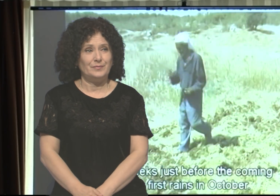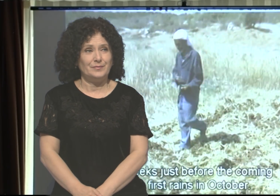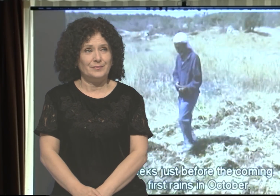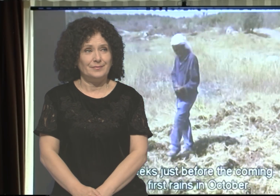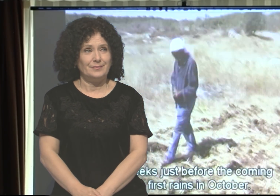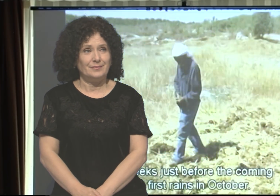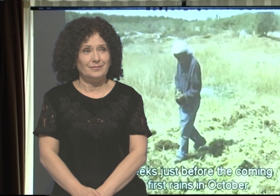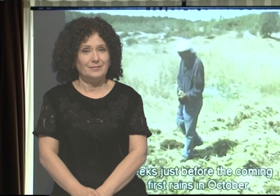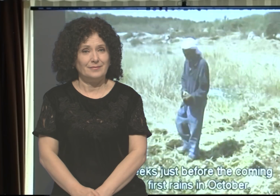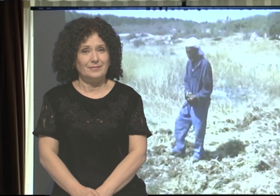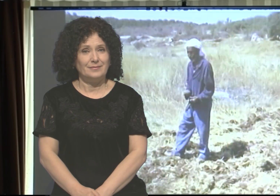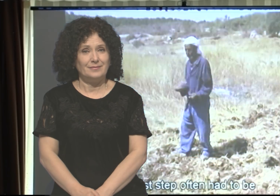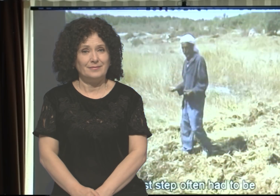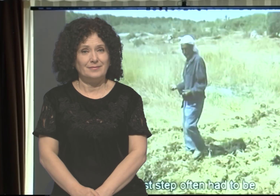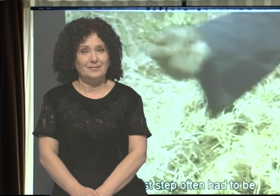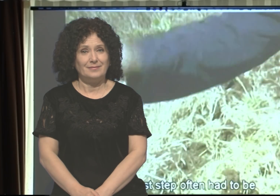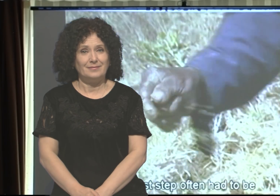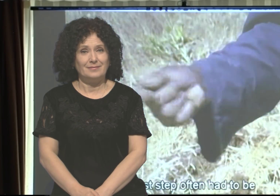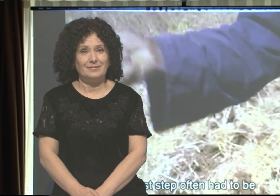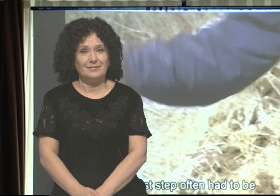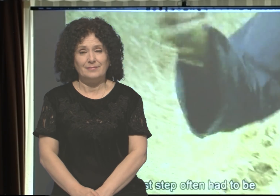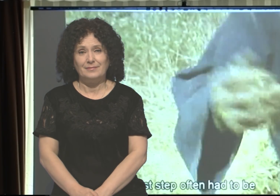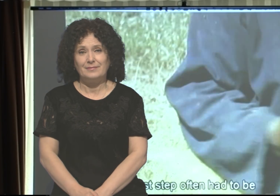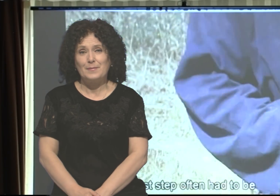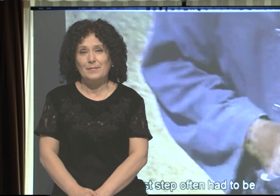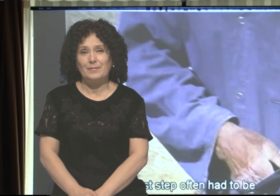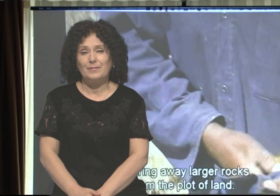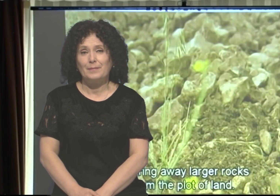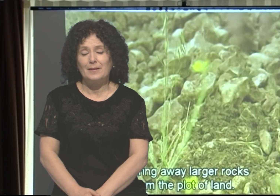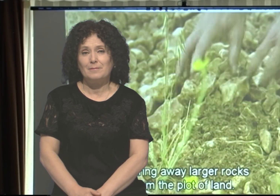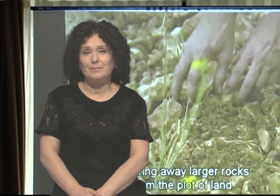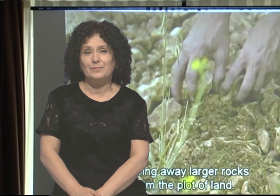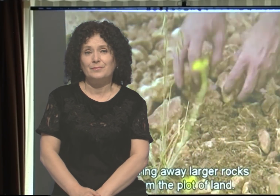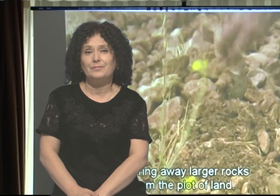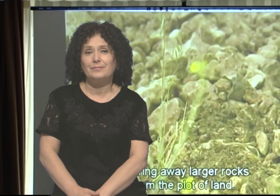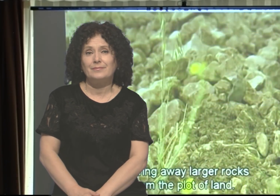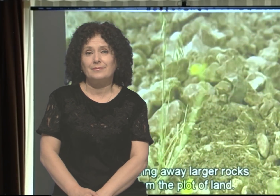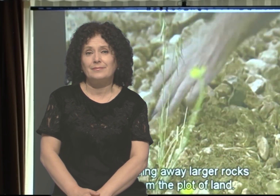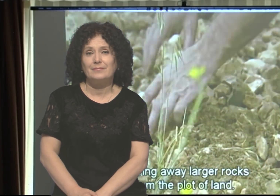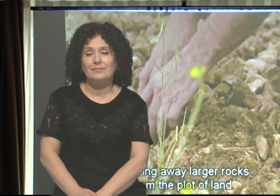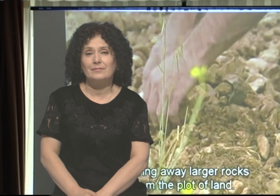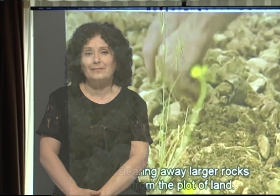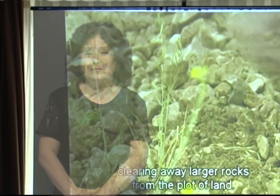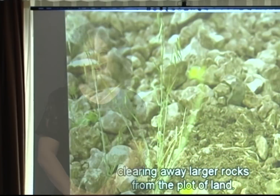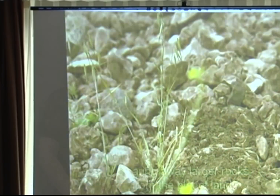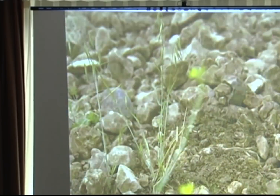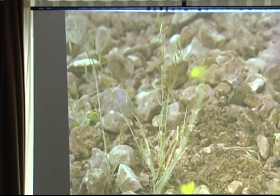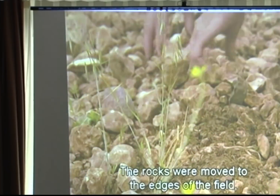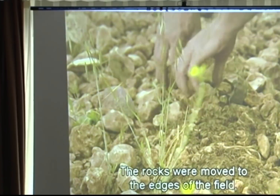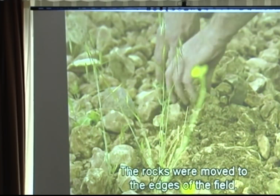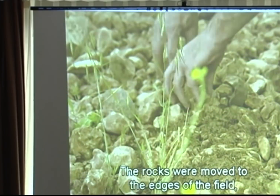coming of the first rains in October. The first step often had to be clearing away larger rocks from the plot of